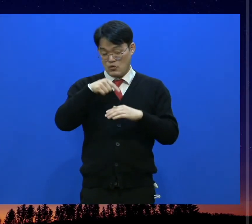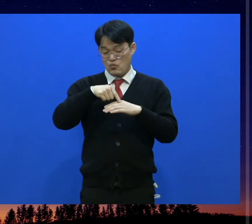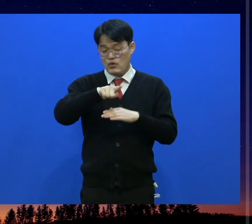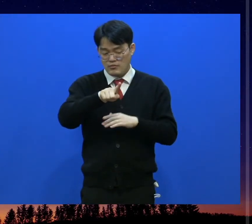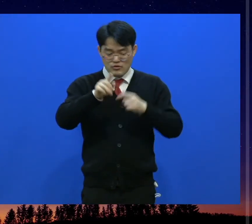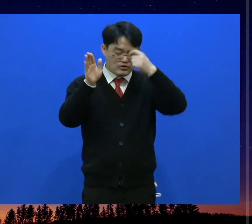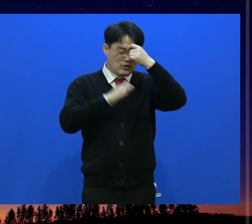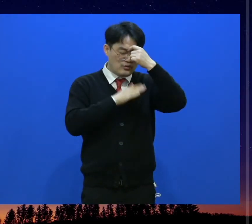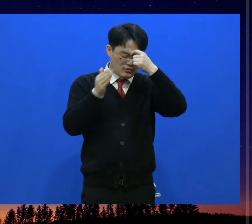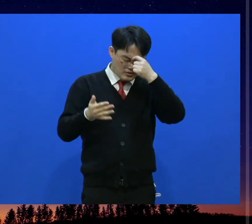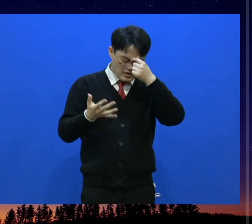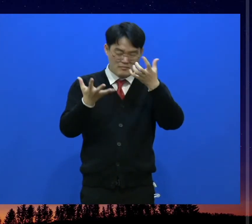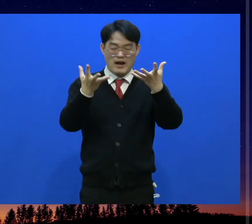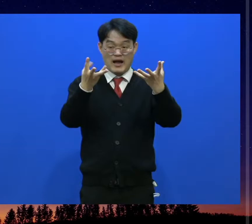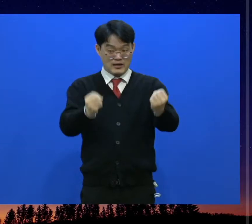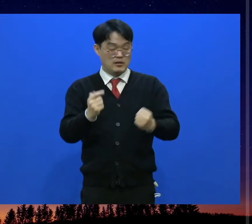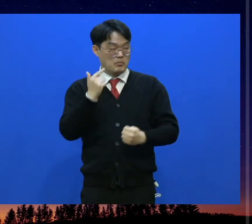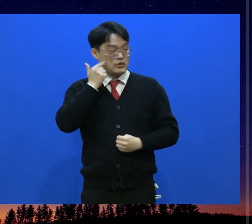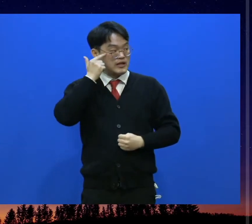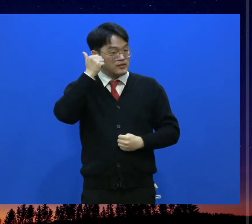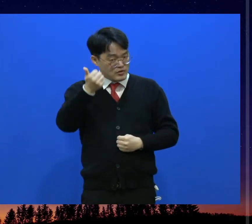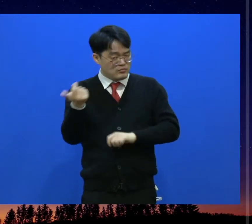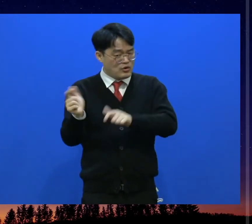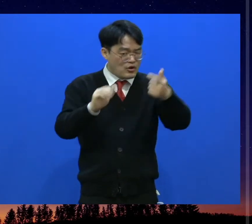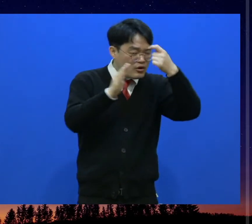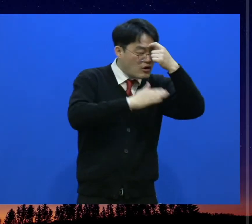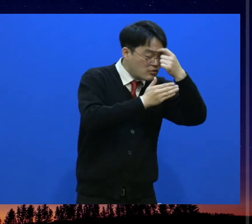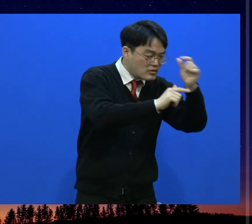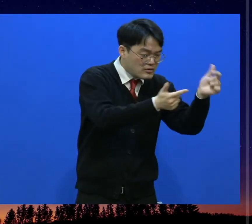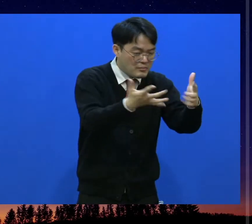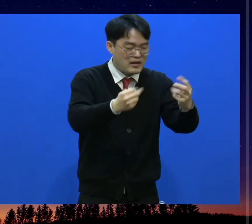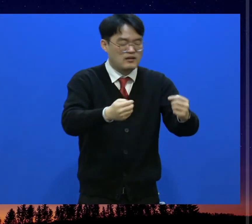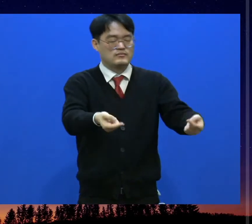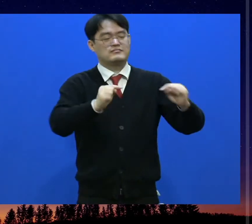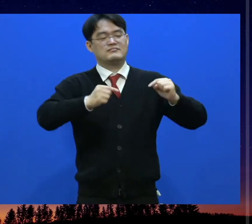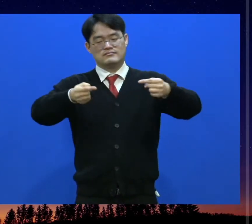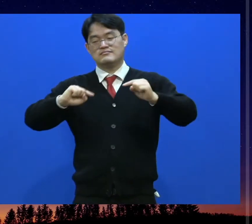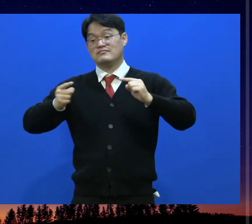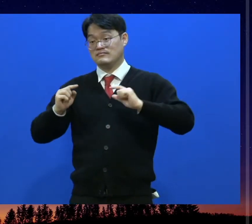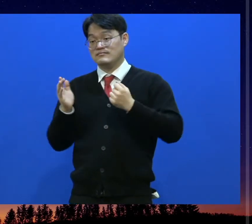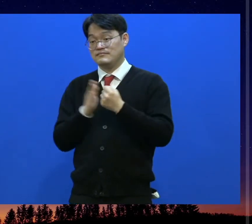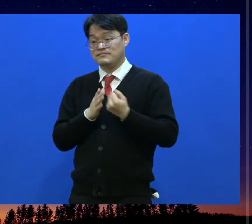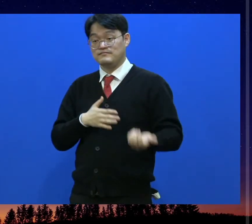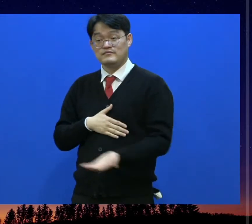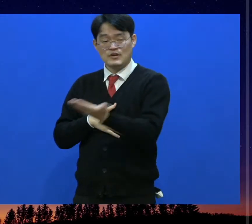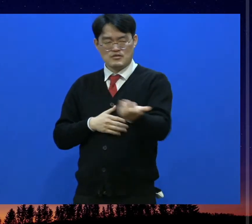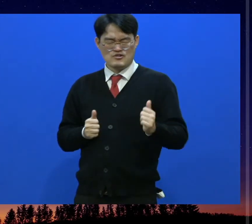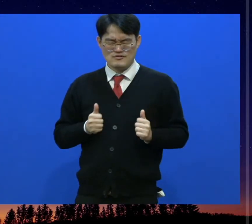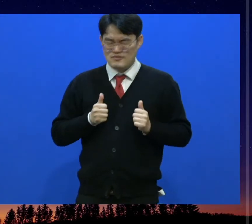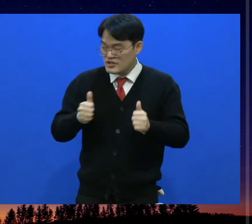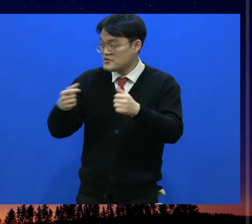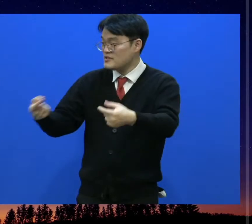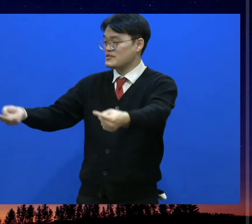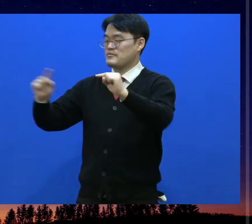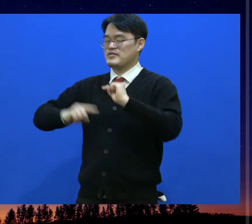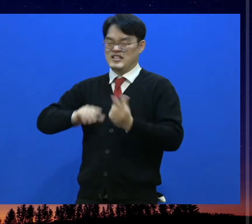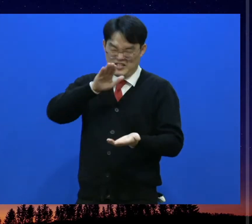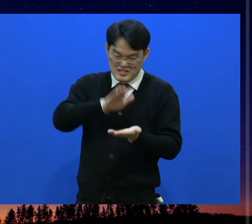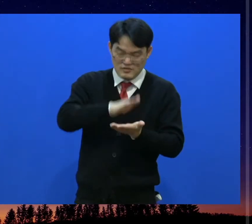주에는 목회자들하고 좀 오십니다. 그래서 여러분들도 열심히 오셔서 더 기도 뜨겁게